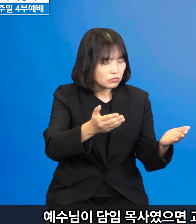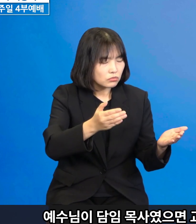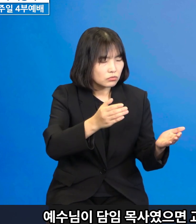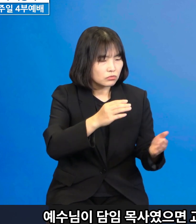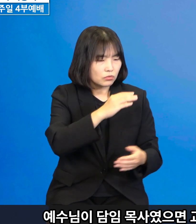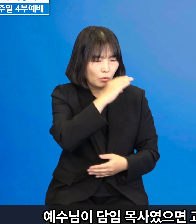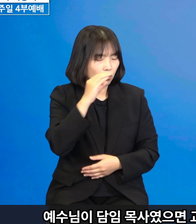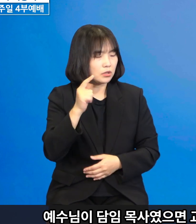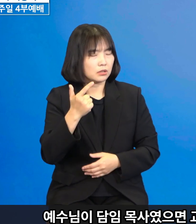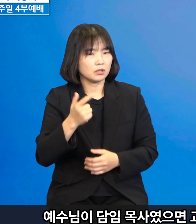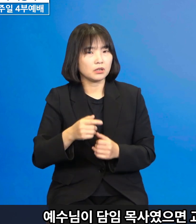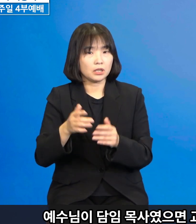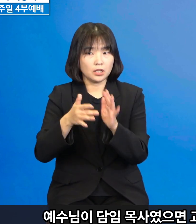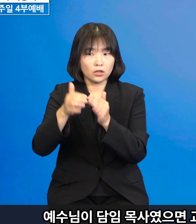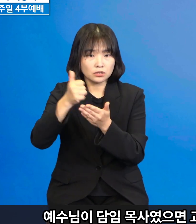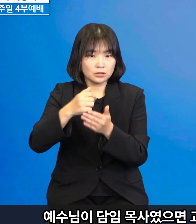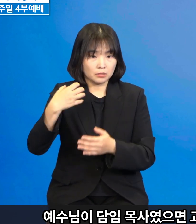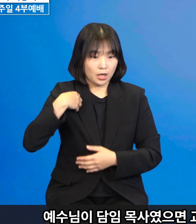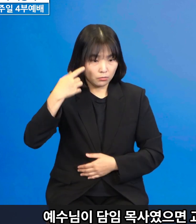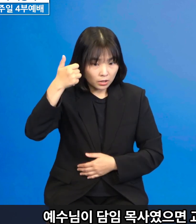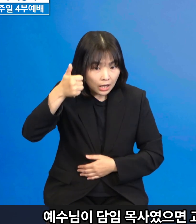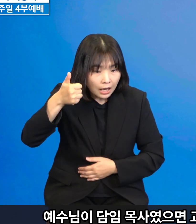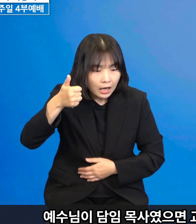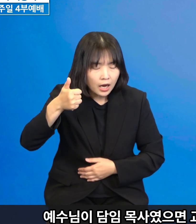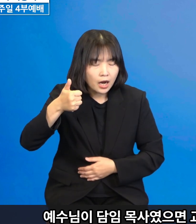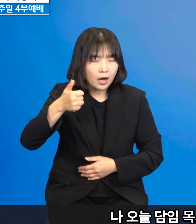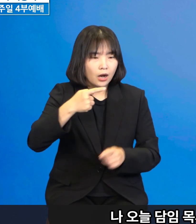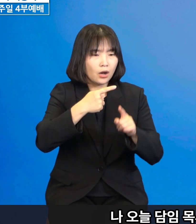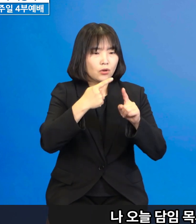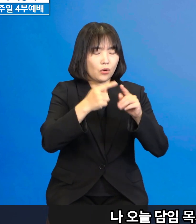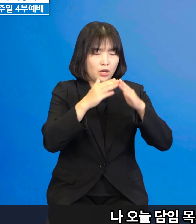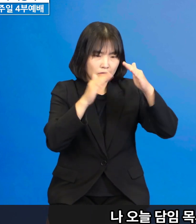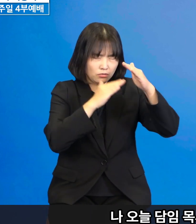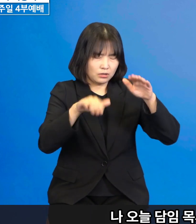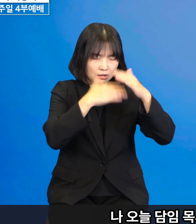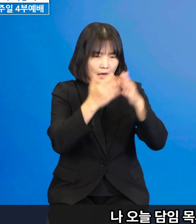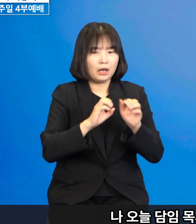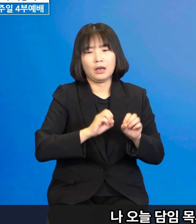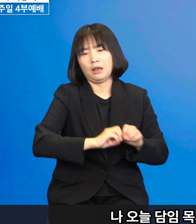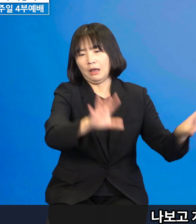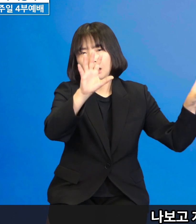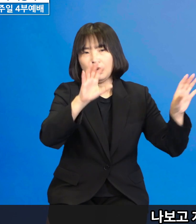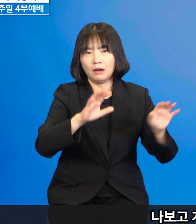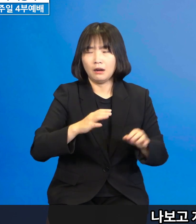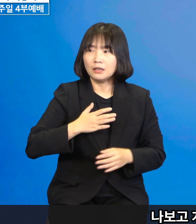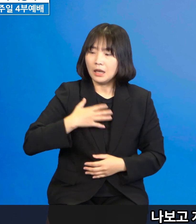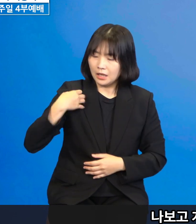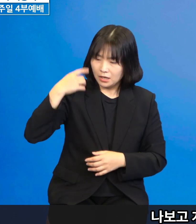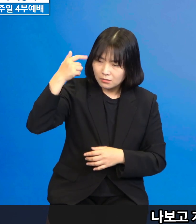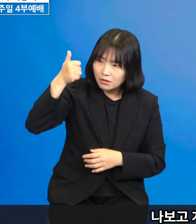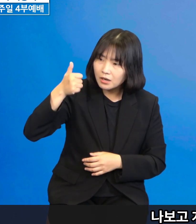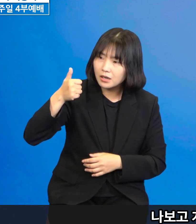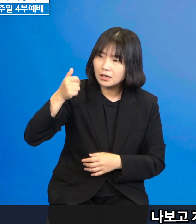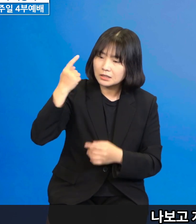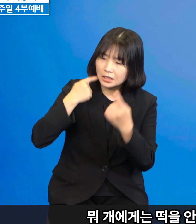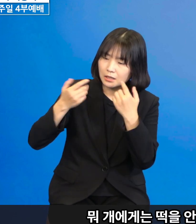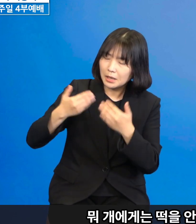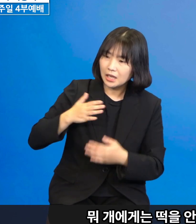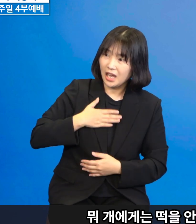예수님이 담임 목사였으면 그분이 다 떠나갔어. 이제 이게 다 떠나갔어. 나 오늘 담임 목사한테 상처받았어. 나보고 개래